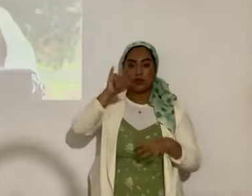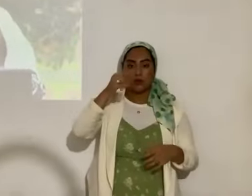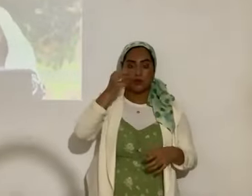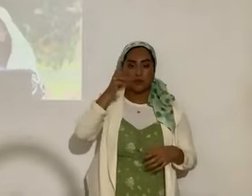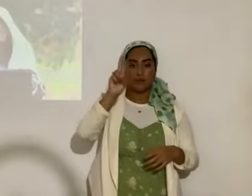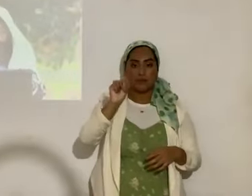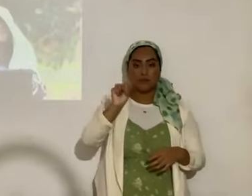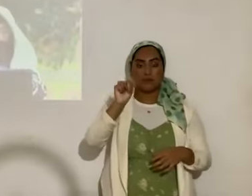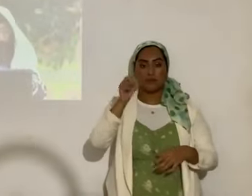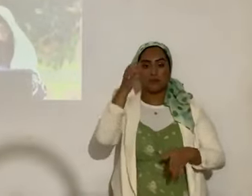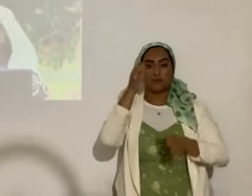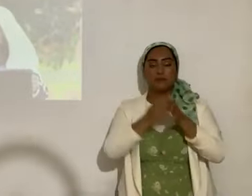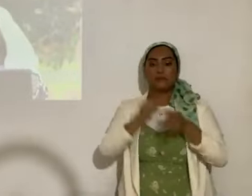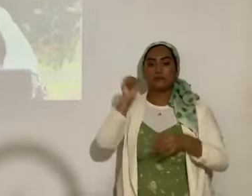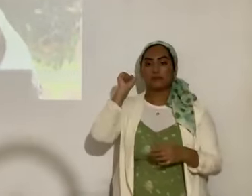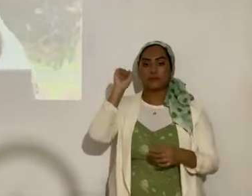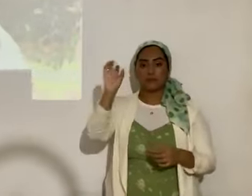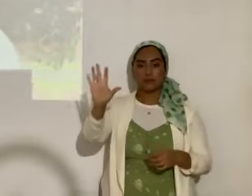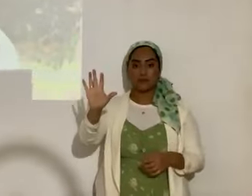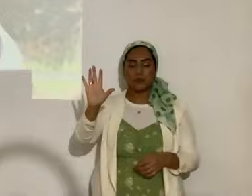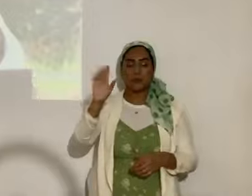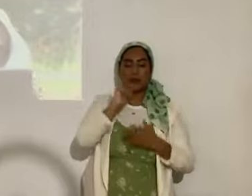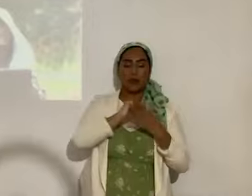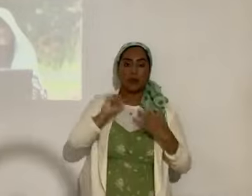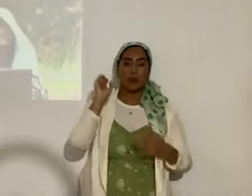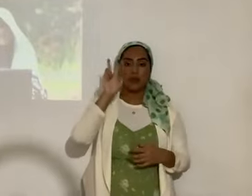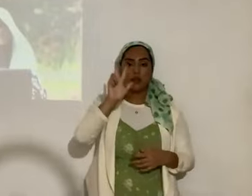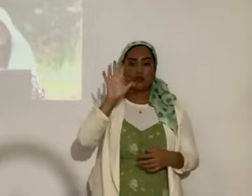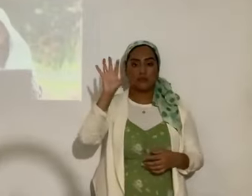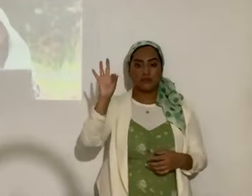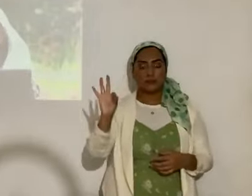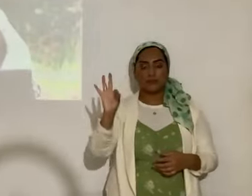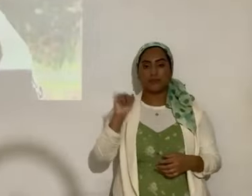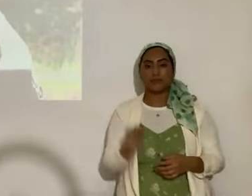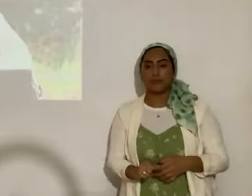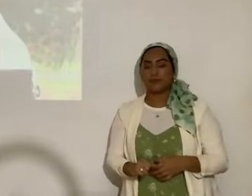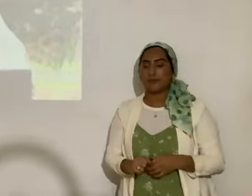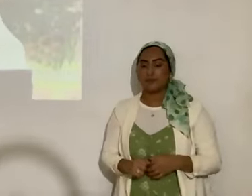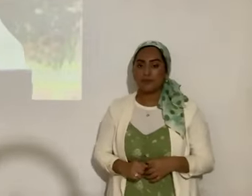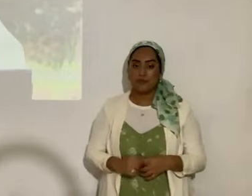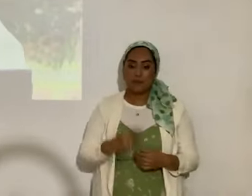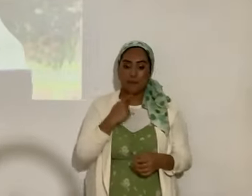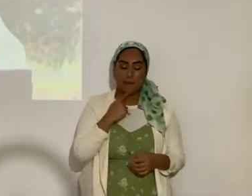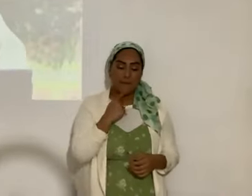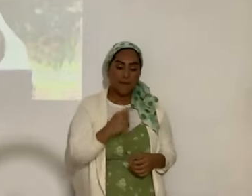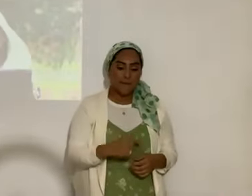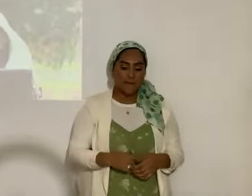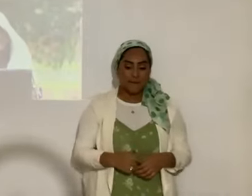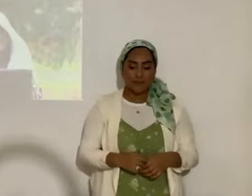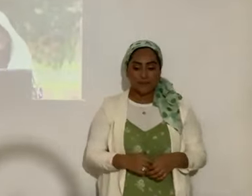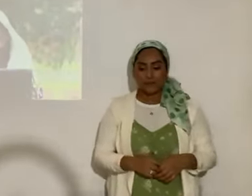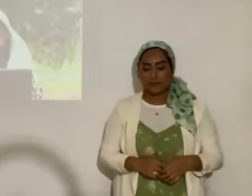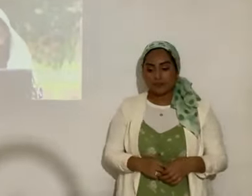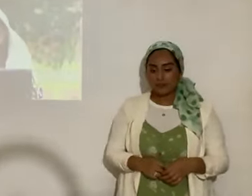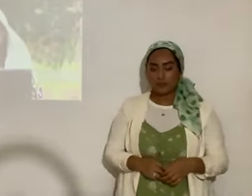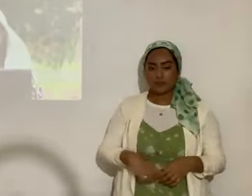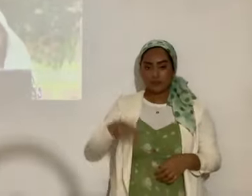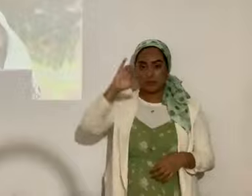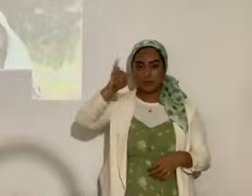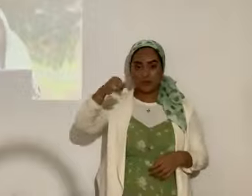en Juan capítulo cinco en el verso 39 vamos para allá todos dice así dice